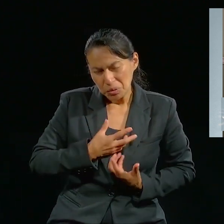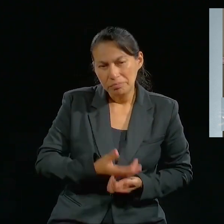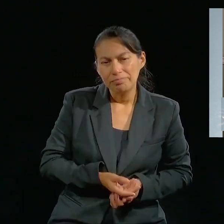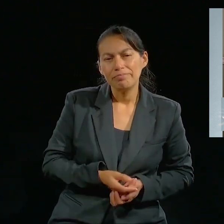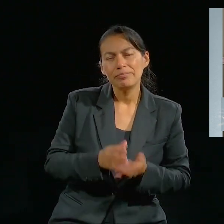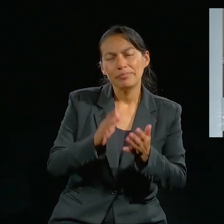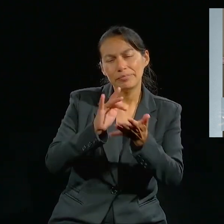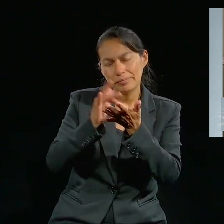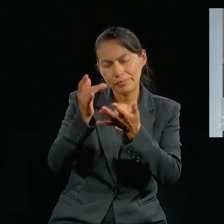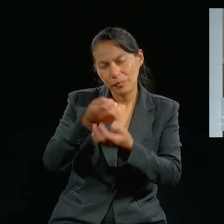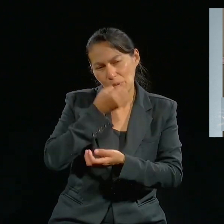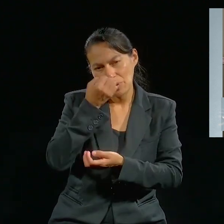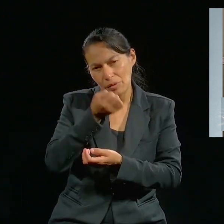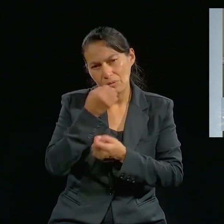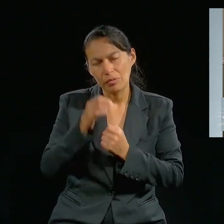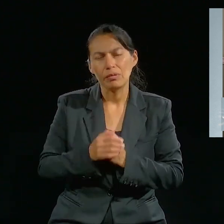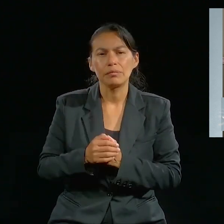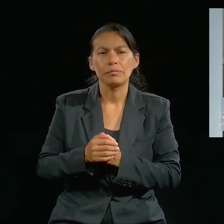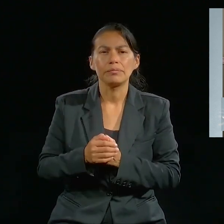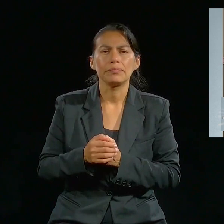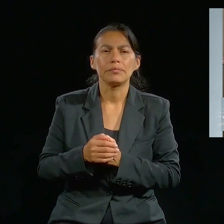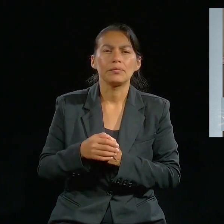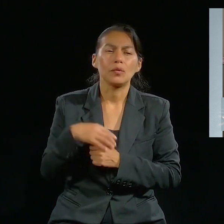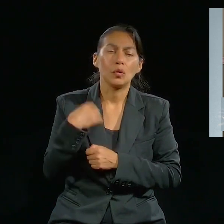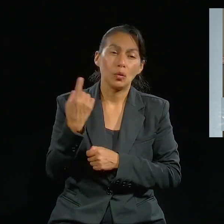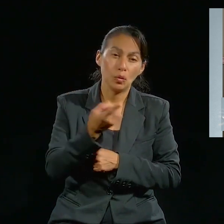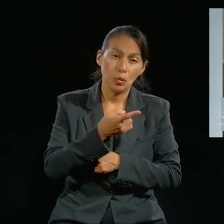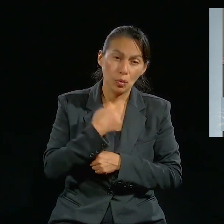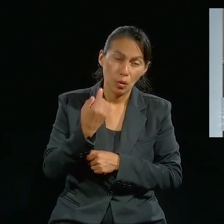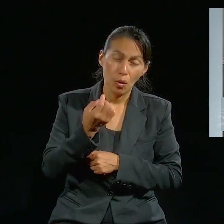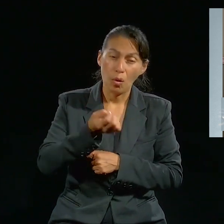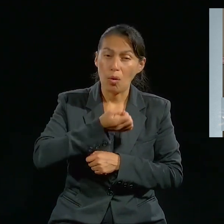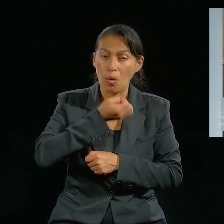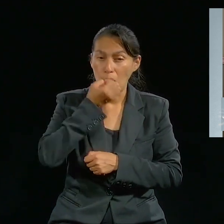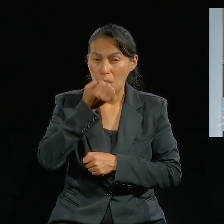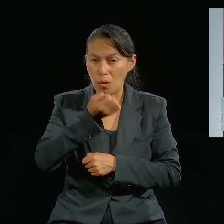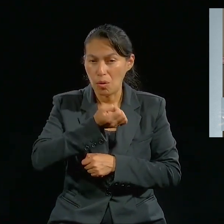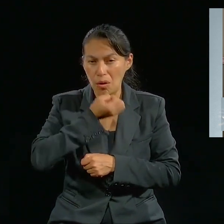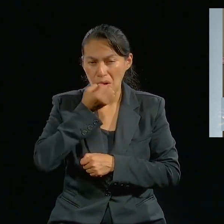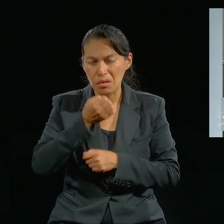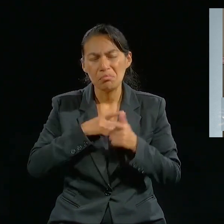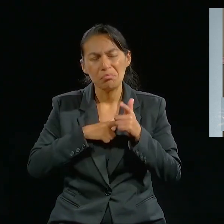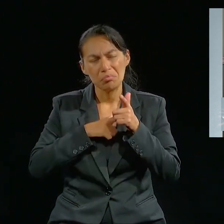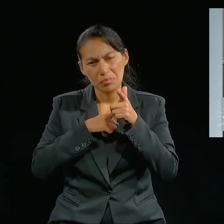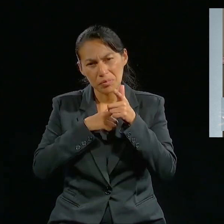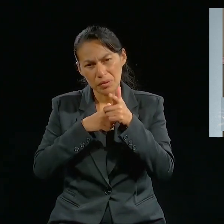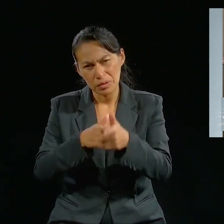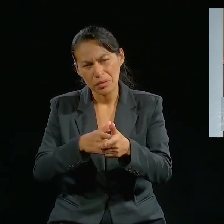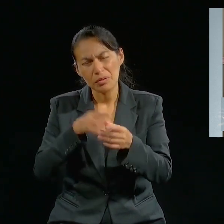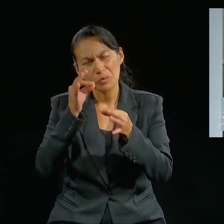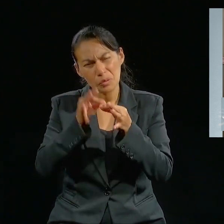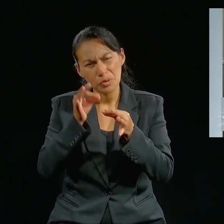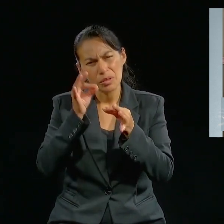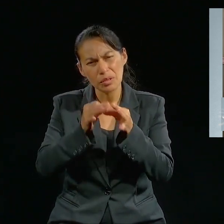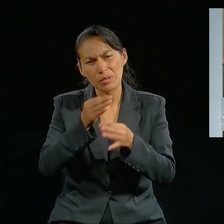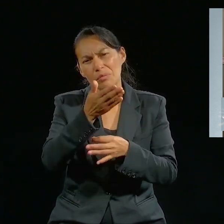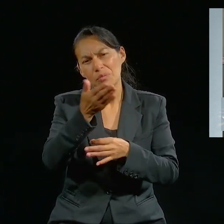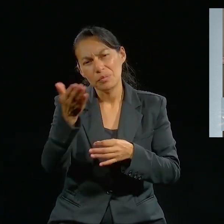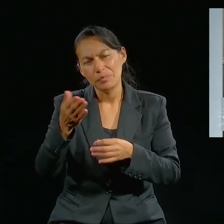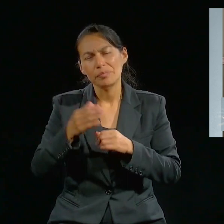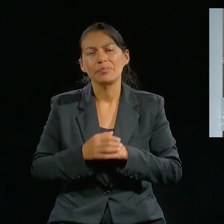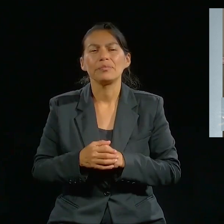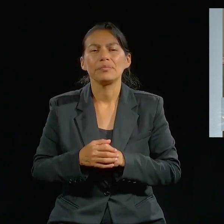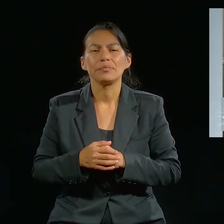mí gloria gloria estaremos orando y continuando en oración por ti